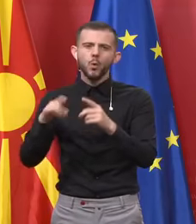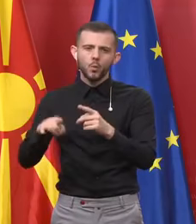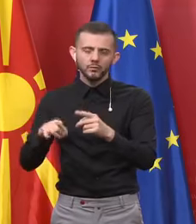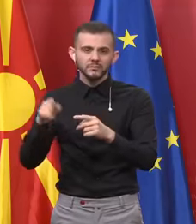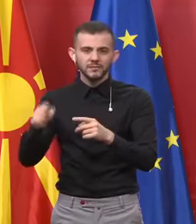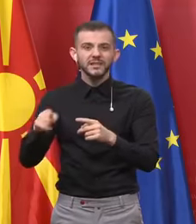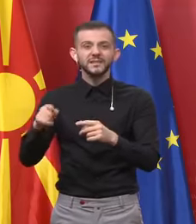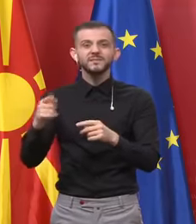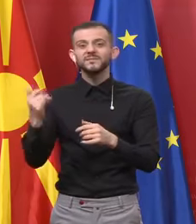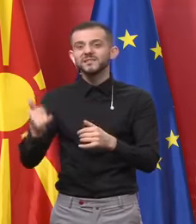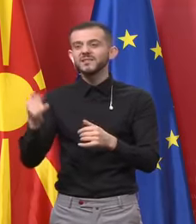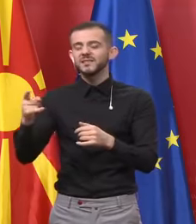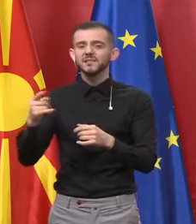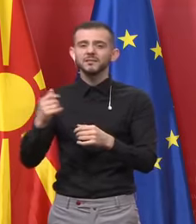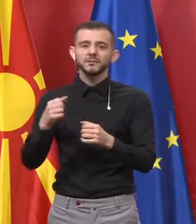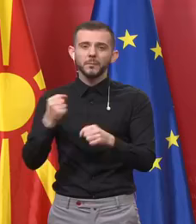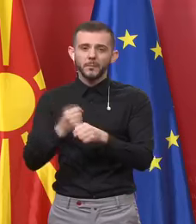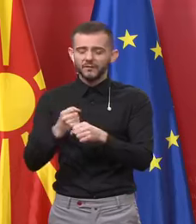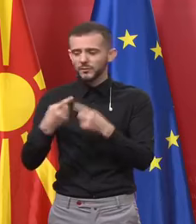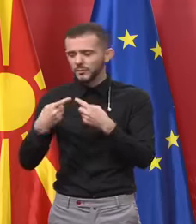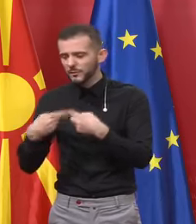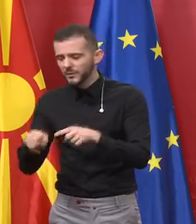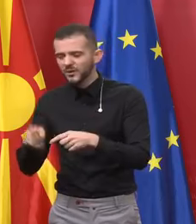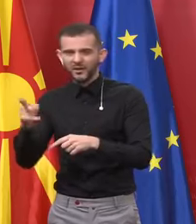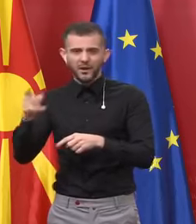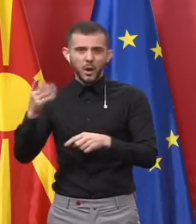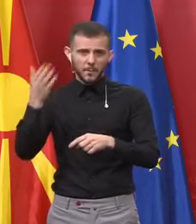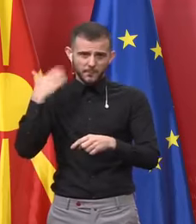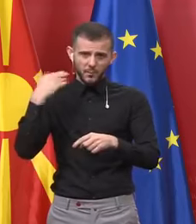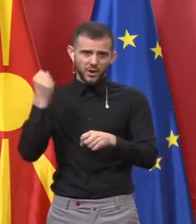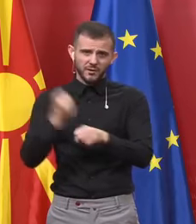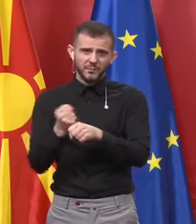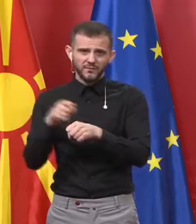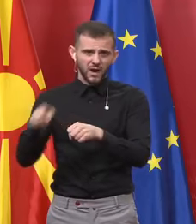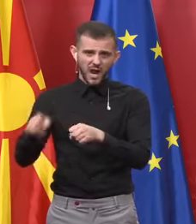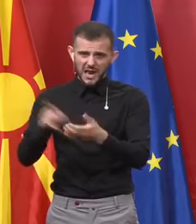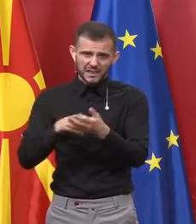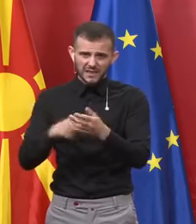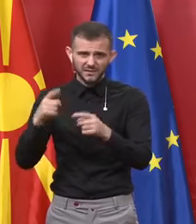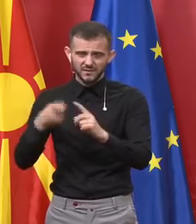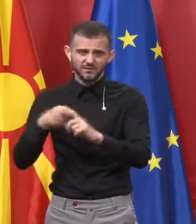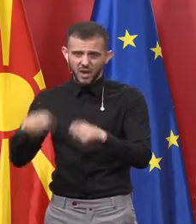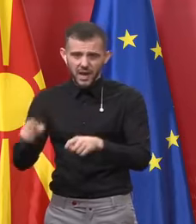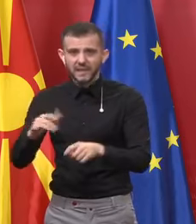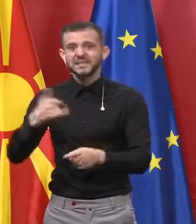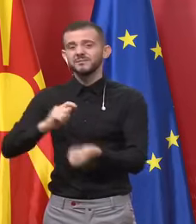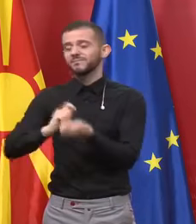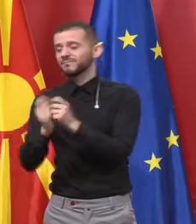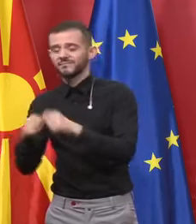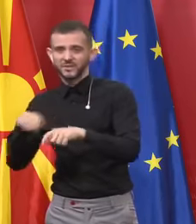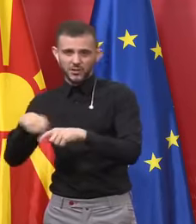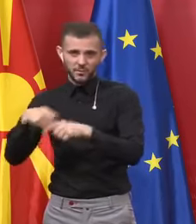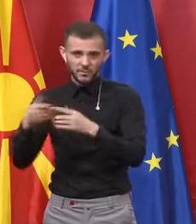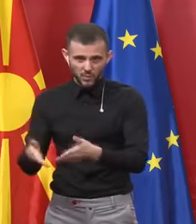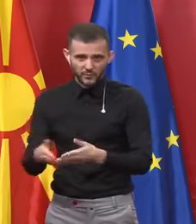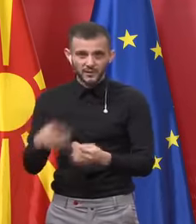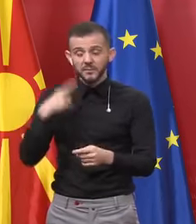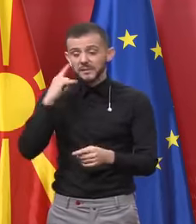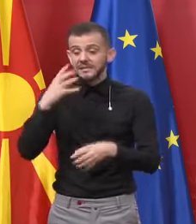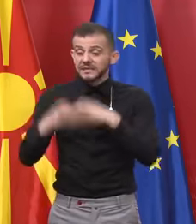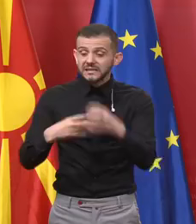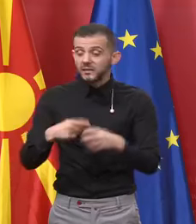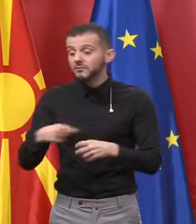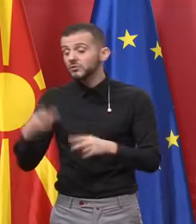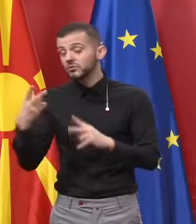таа иницијално не е димензионирана да служи за ваква диагноза и верувам дека до среда, најкасно